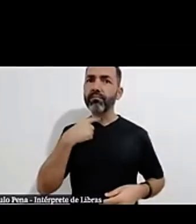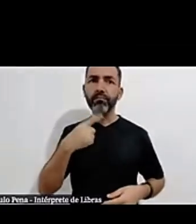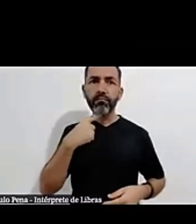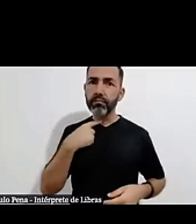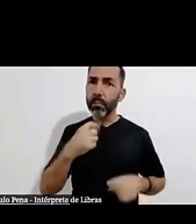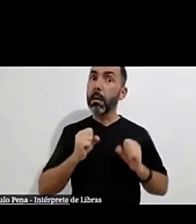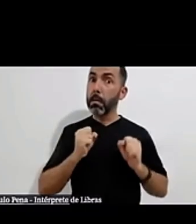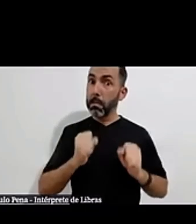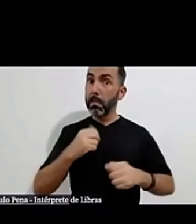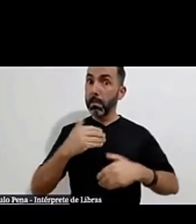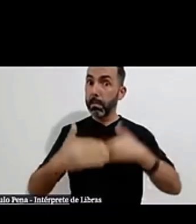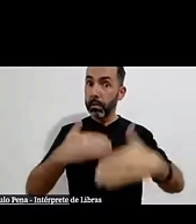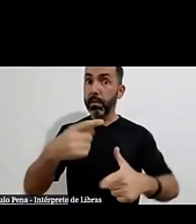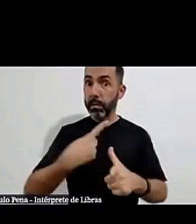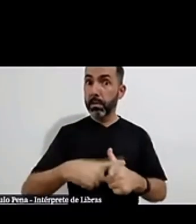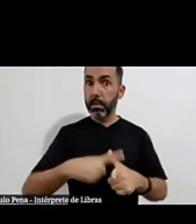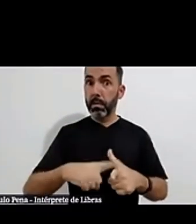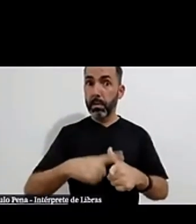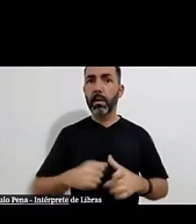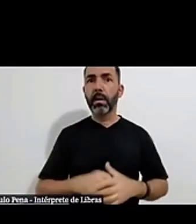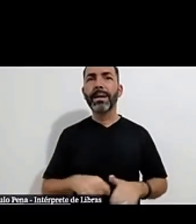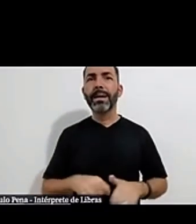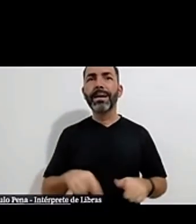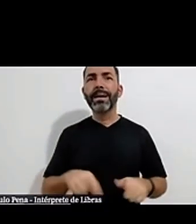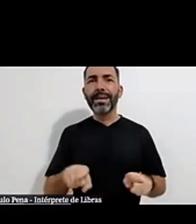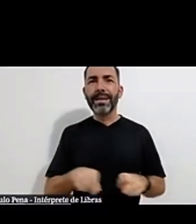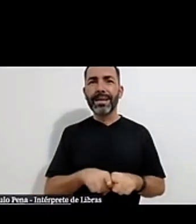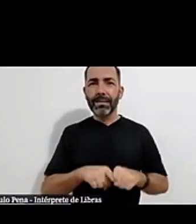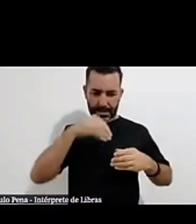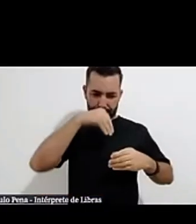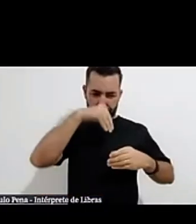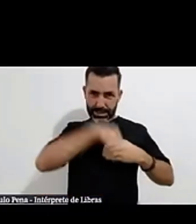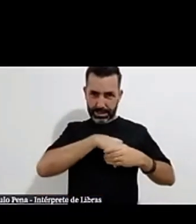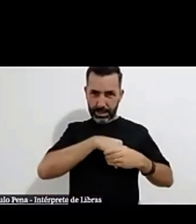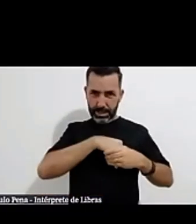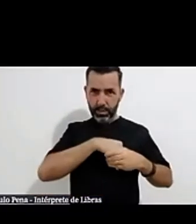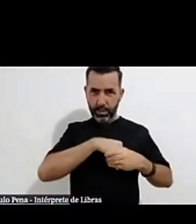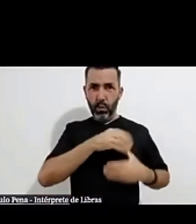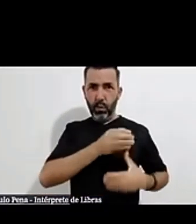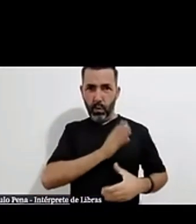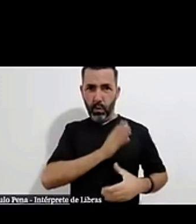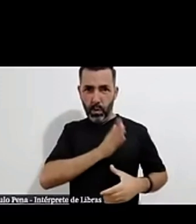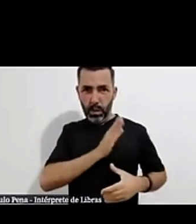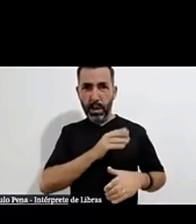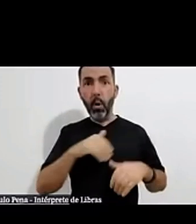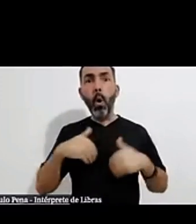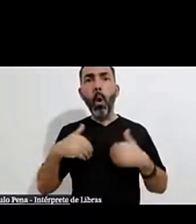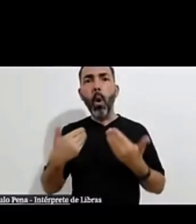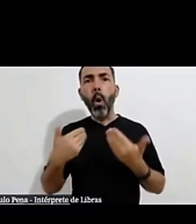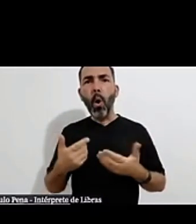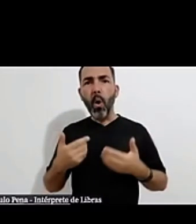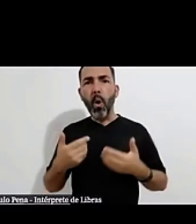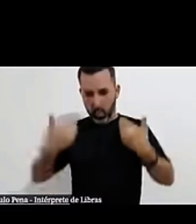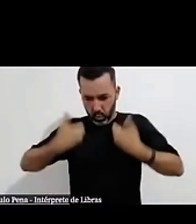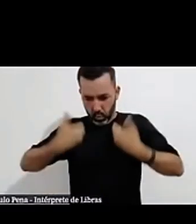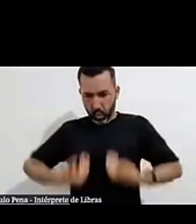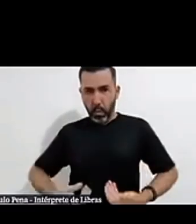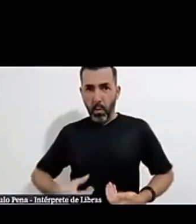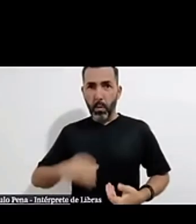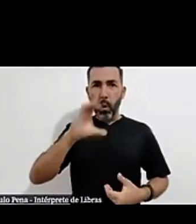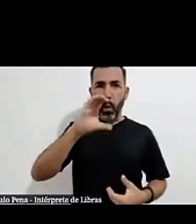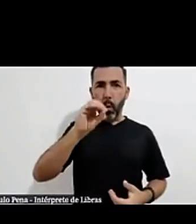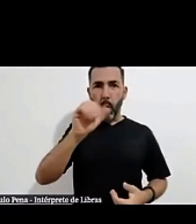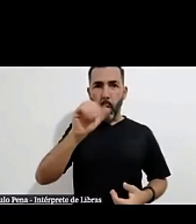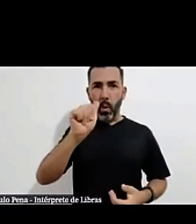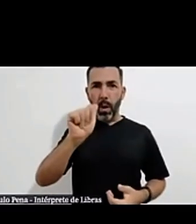Com esse problema. A formação de coágulos, né? No seu organismo, né? E também pode chegar a um acidente